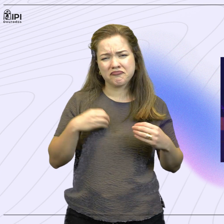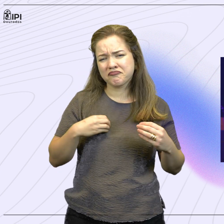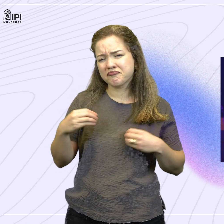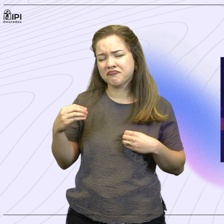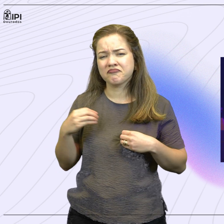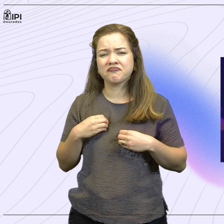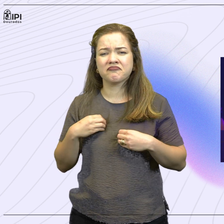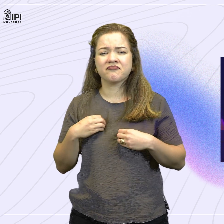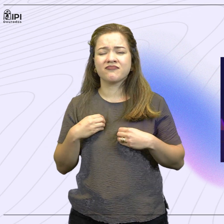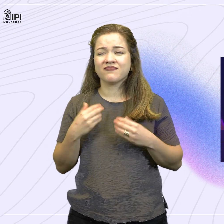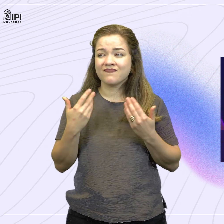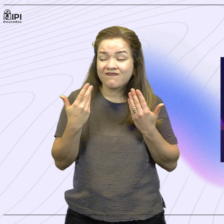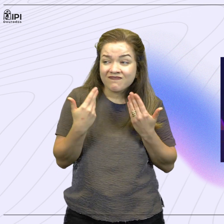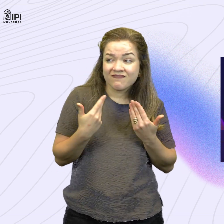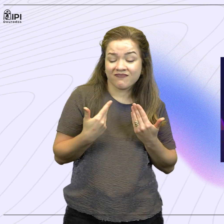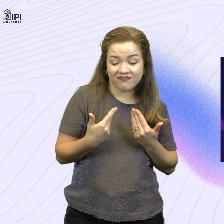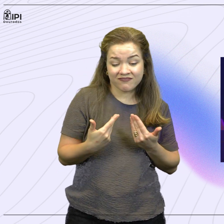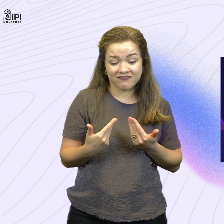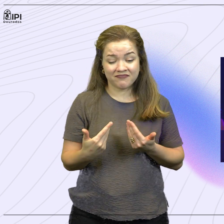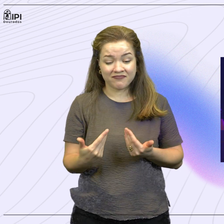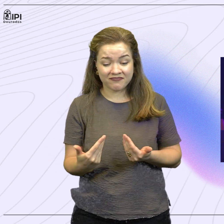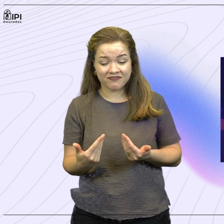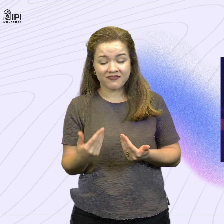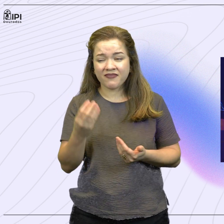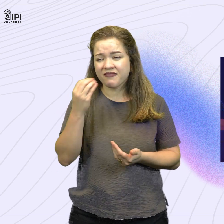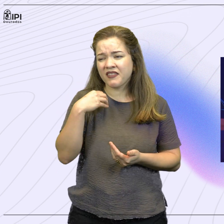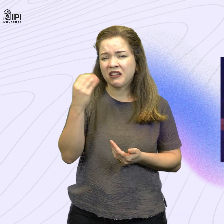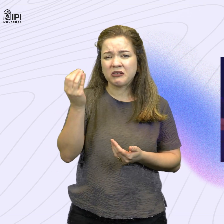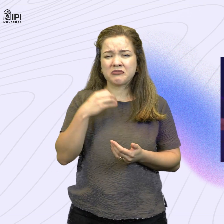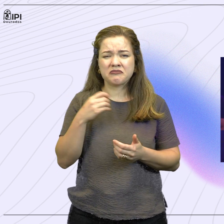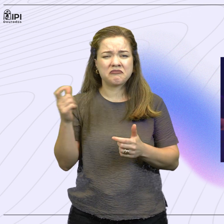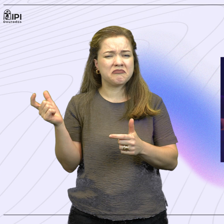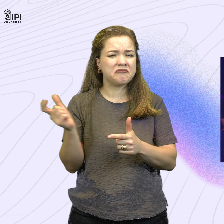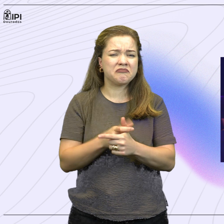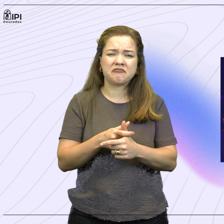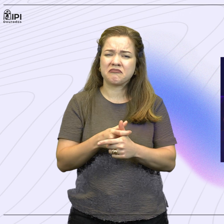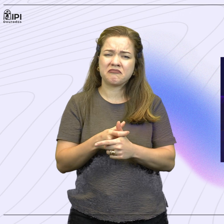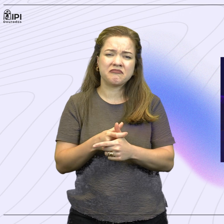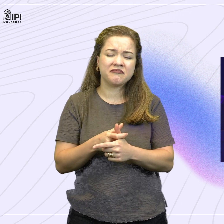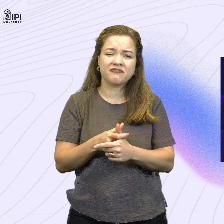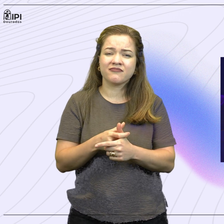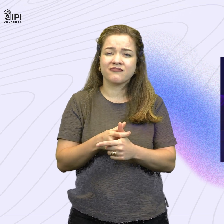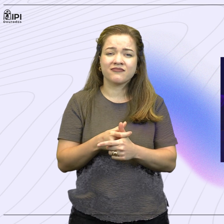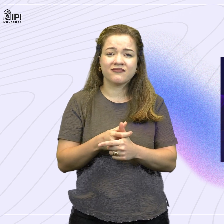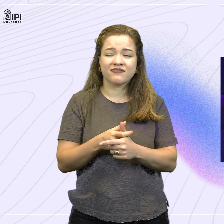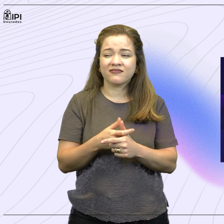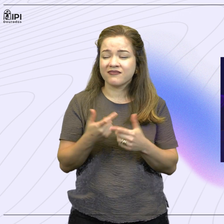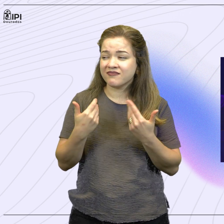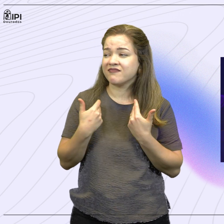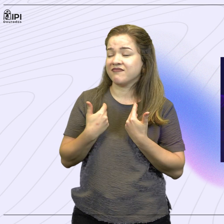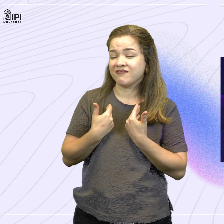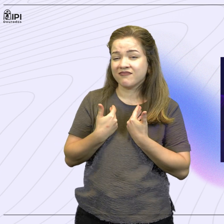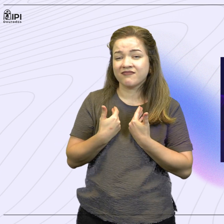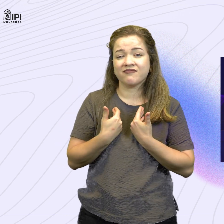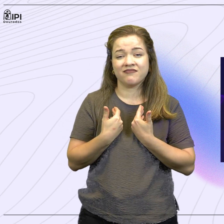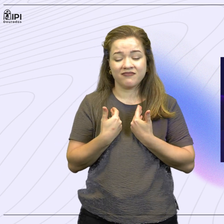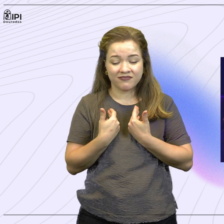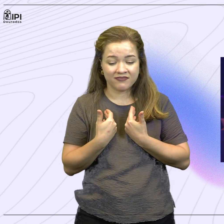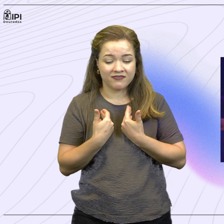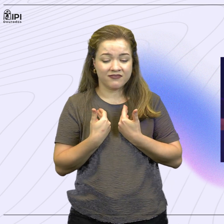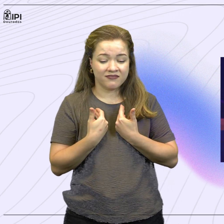pecador, logo eu, tão fraco e tão devedor,